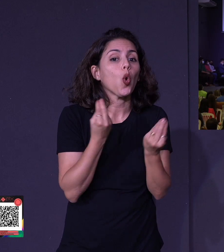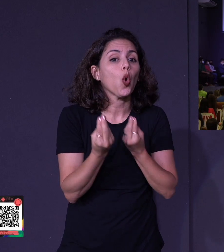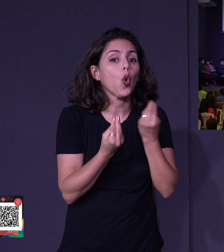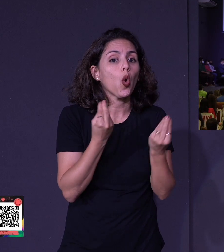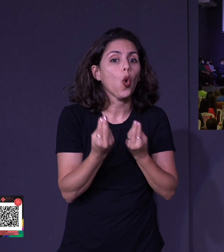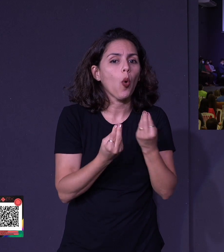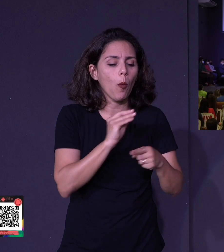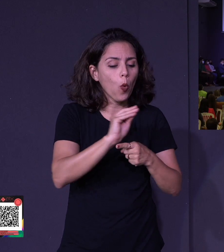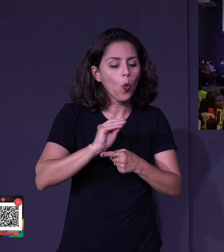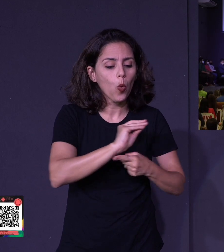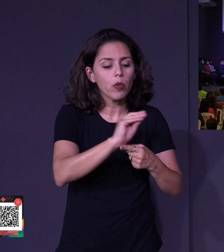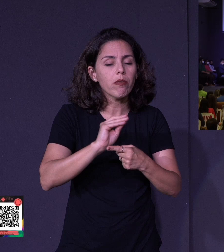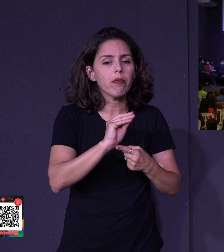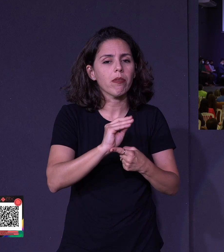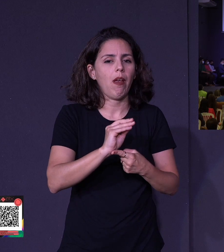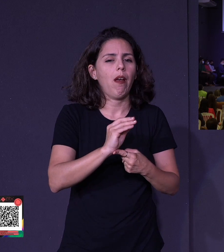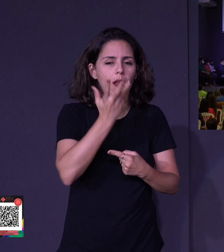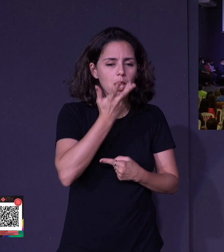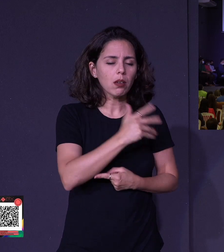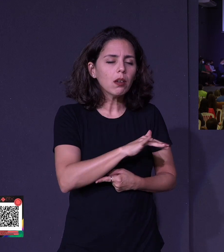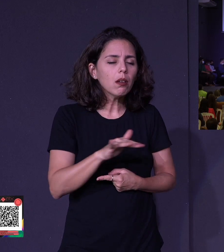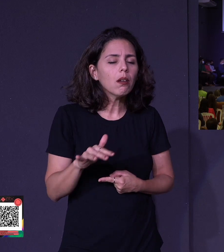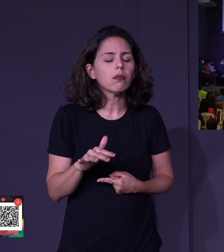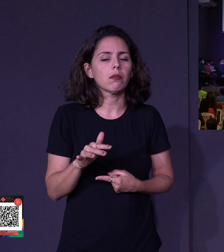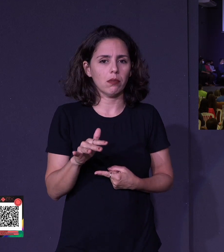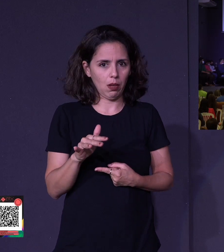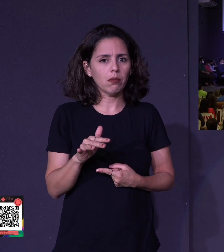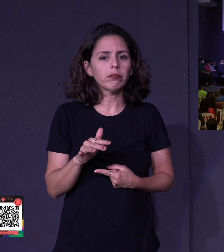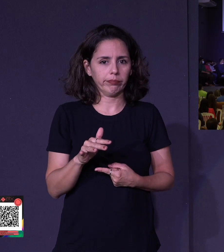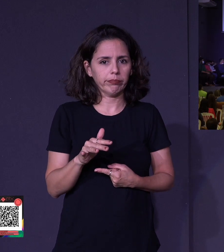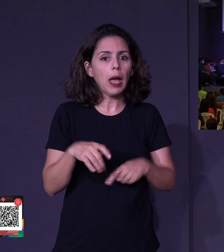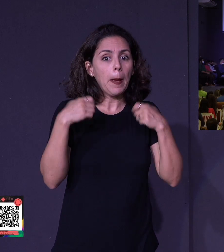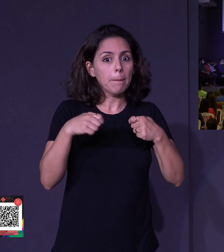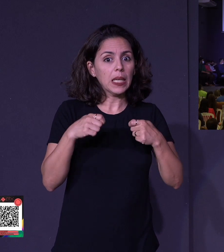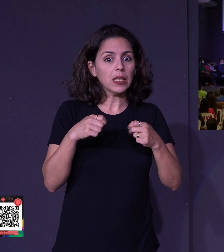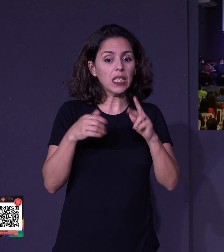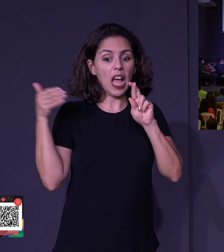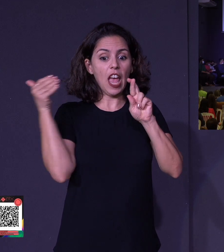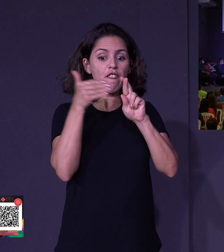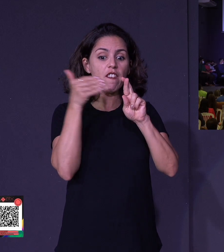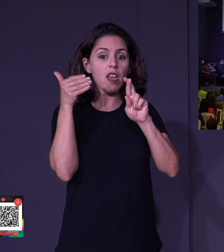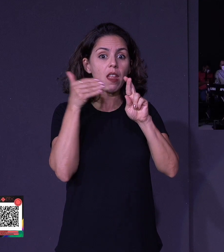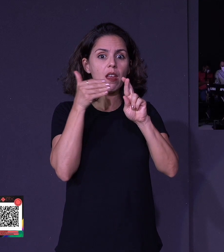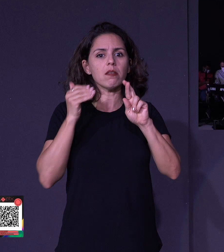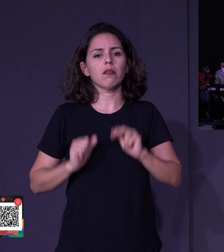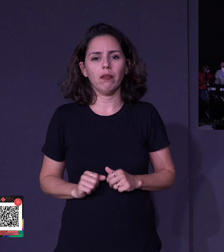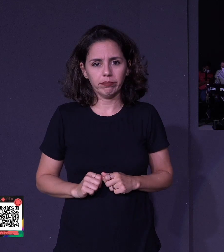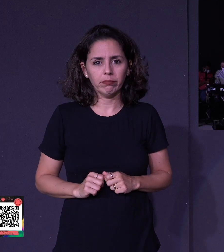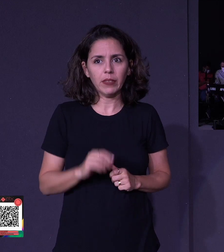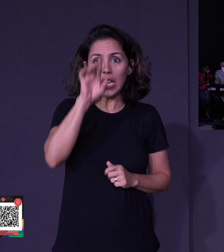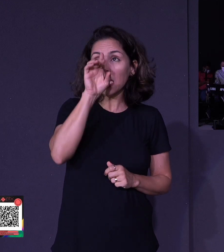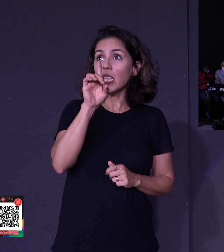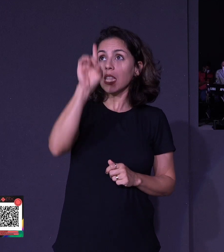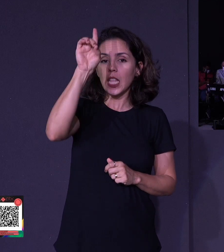Eu tenho referência, a partir da palavra, a partir do Deus Criador. A